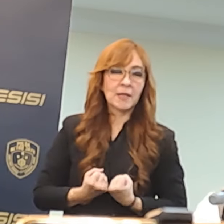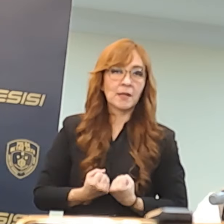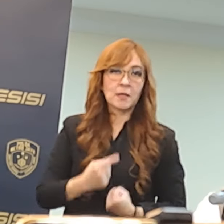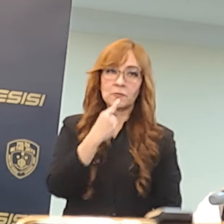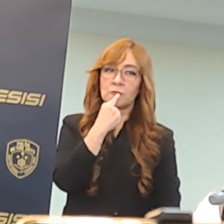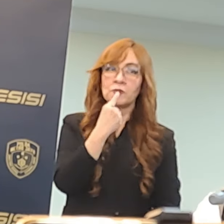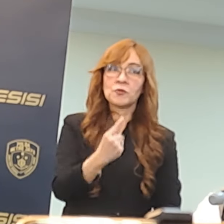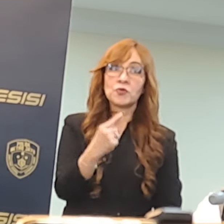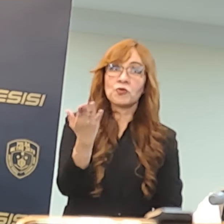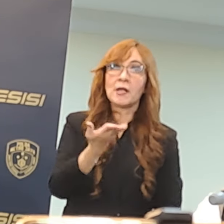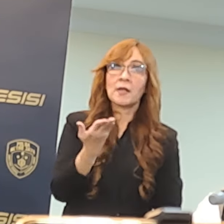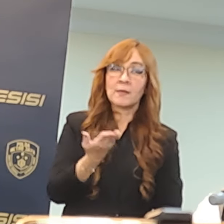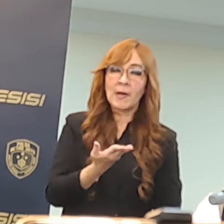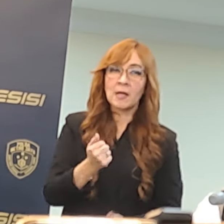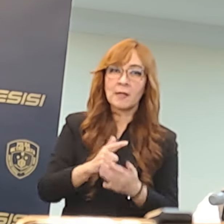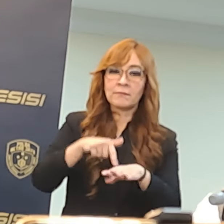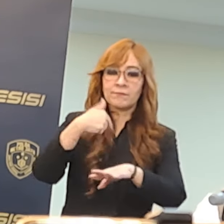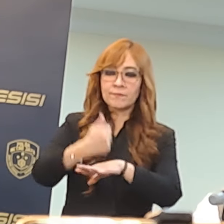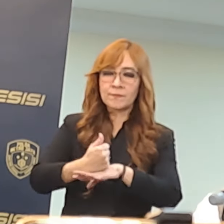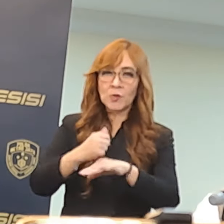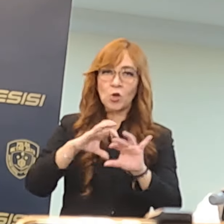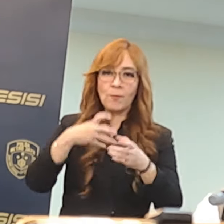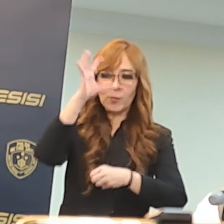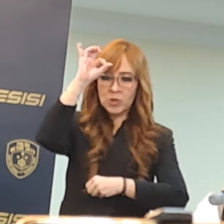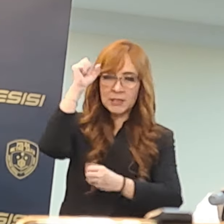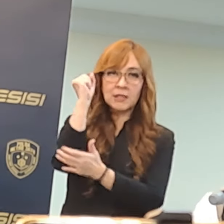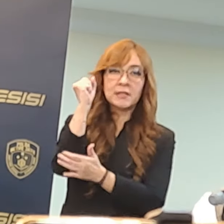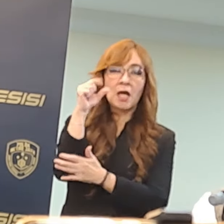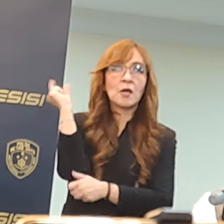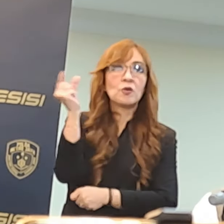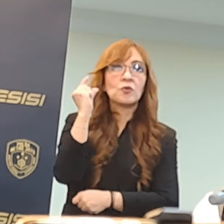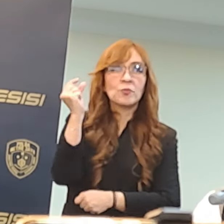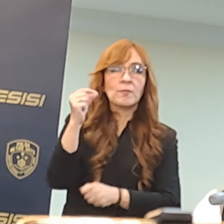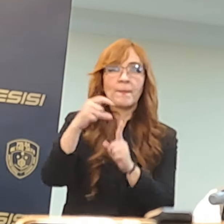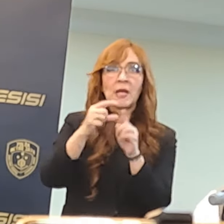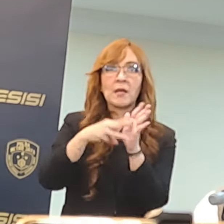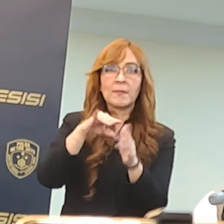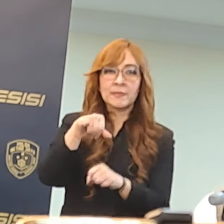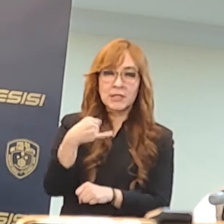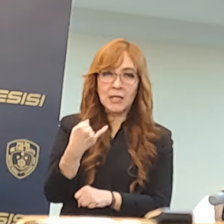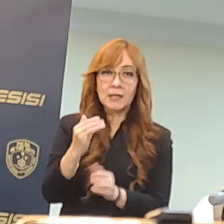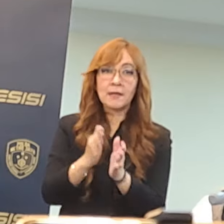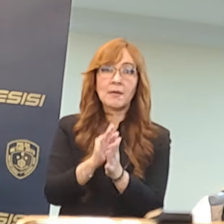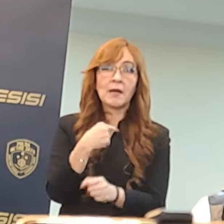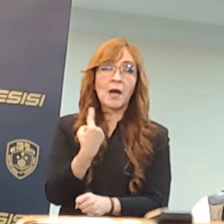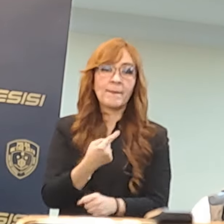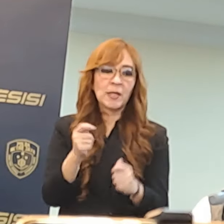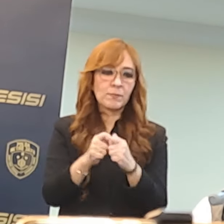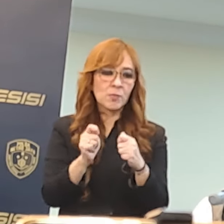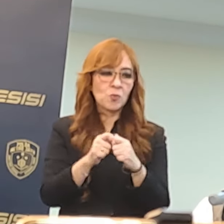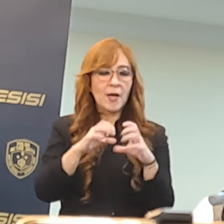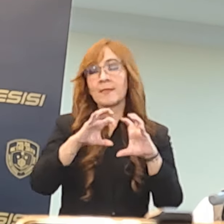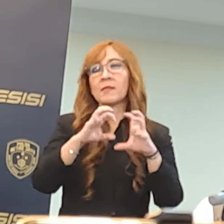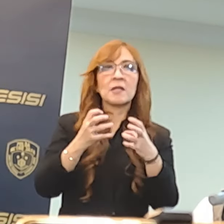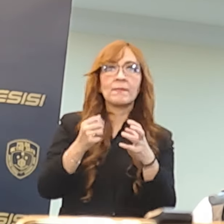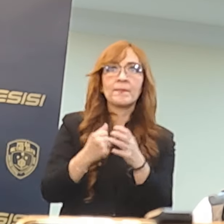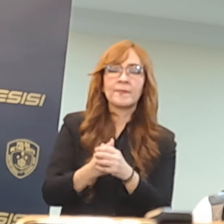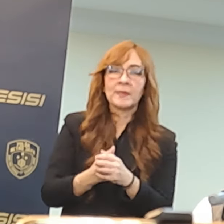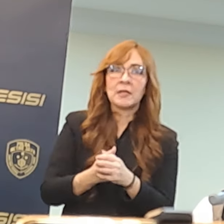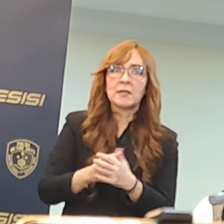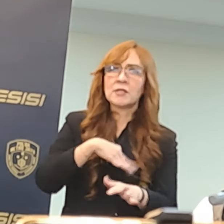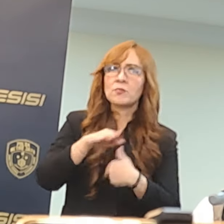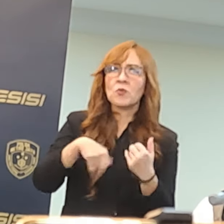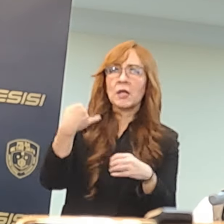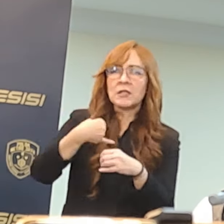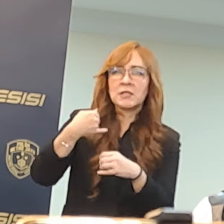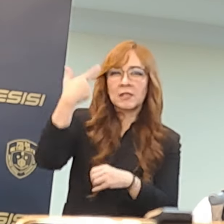rujukan dari Direktorat Reserse Kriminal Umum Polda Metro Jaya dalam kasus ini. Dan kami membentuk tim yang isinya adalah psikolog-psikolog